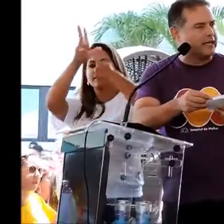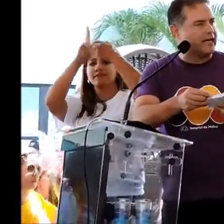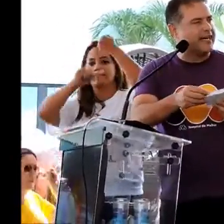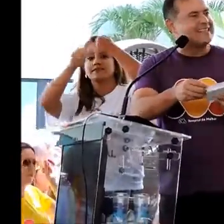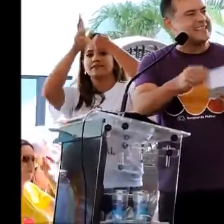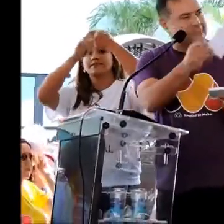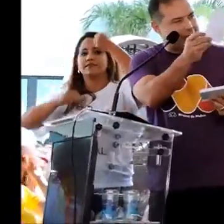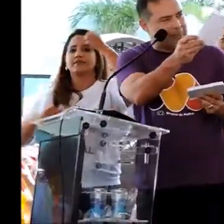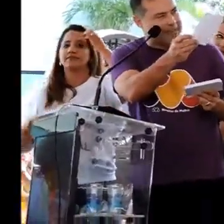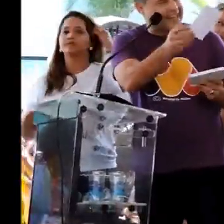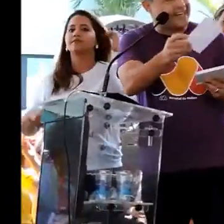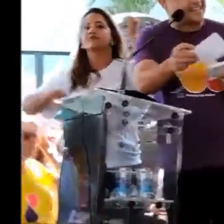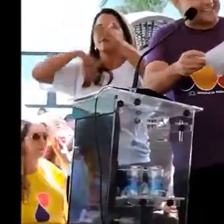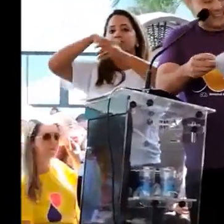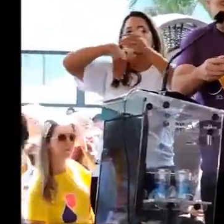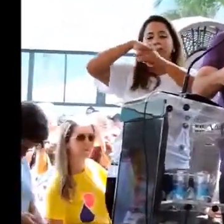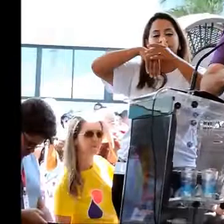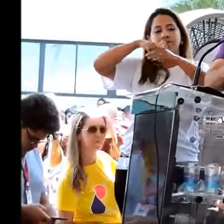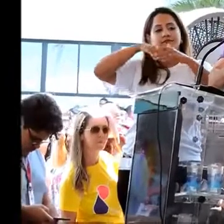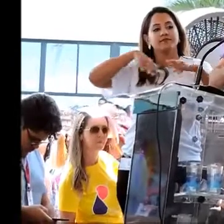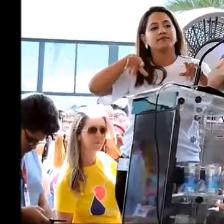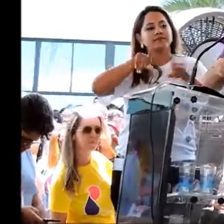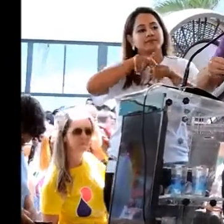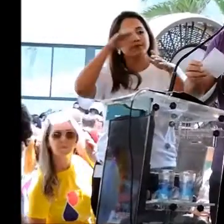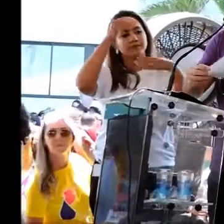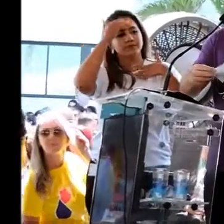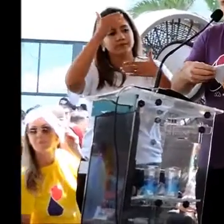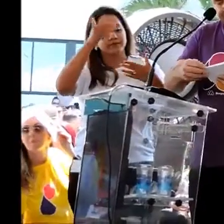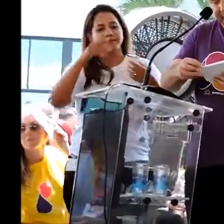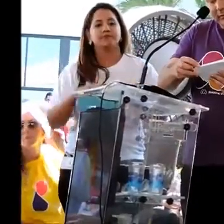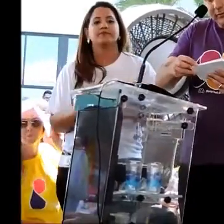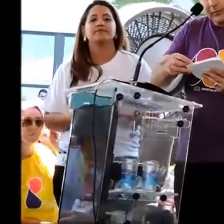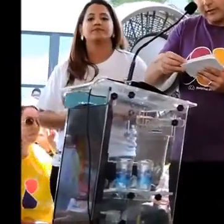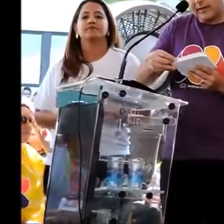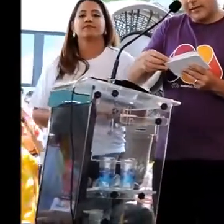Saúde, minha amiga Isabelle Pereira, está sentada ali.